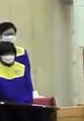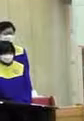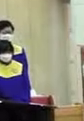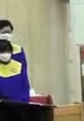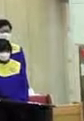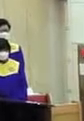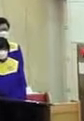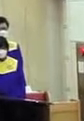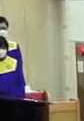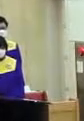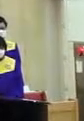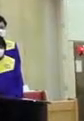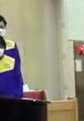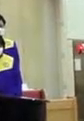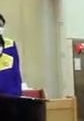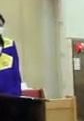아버지,